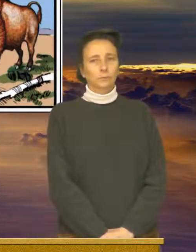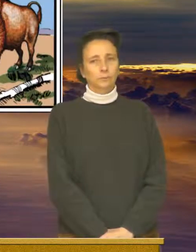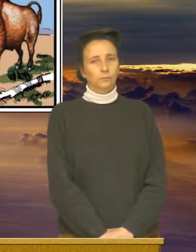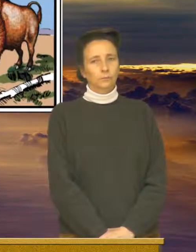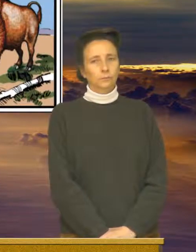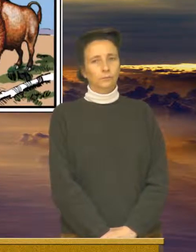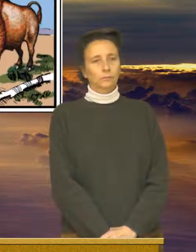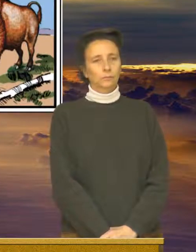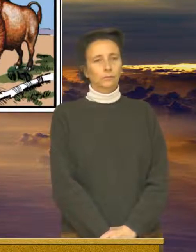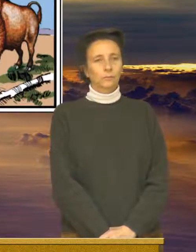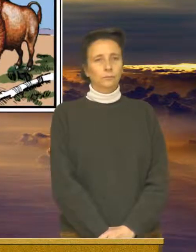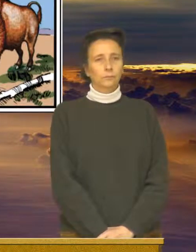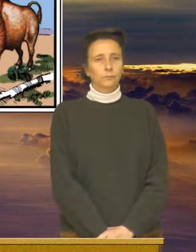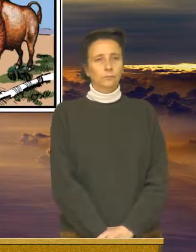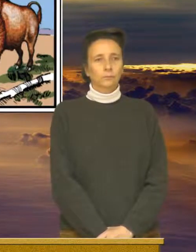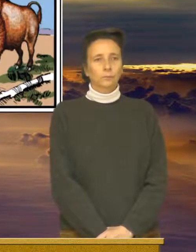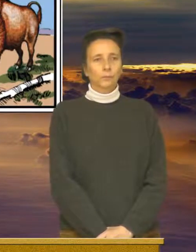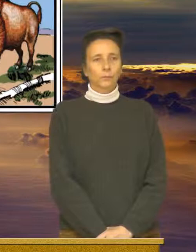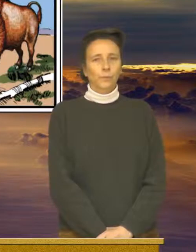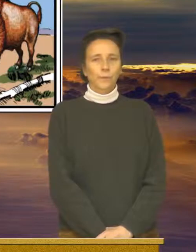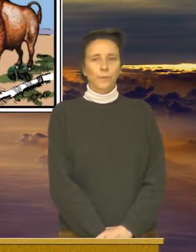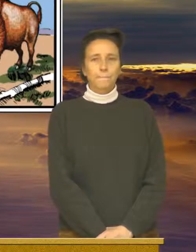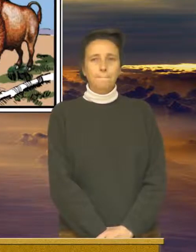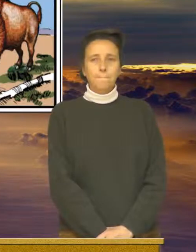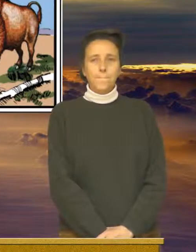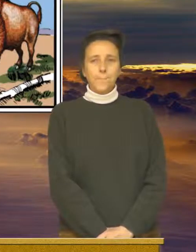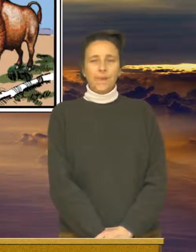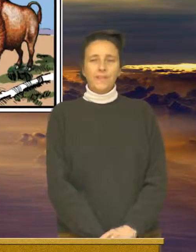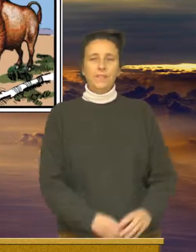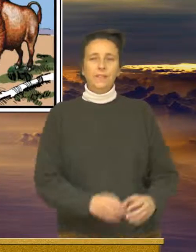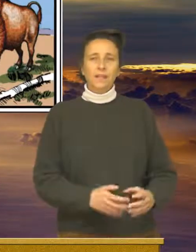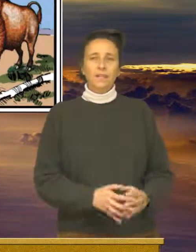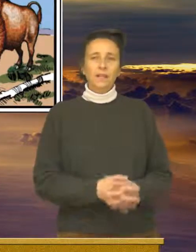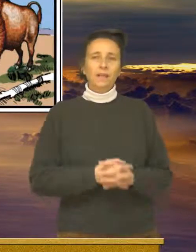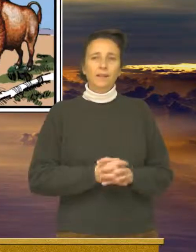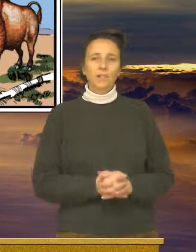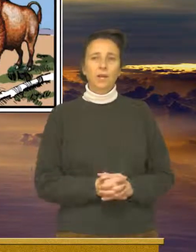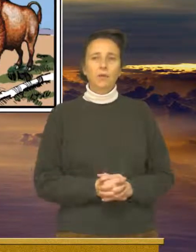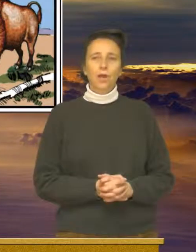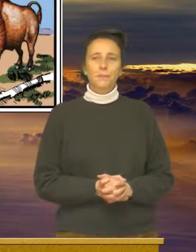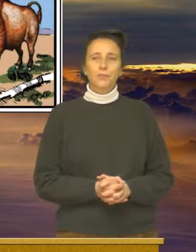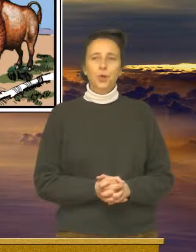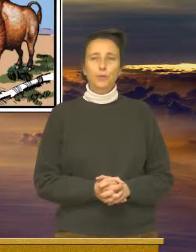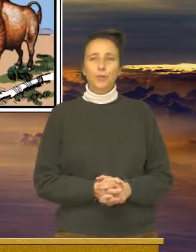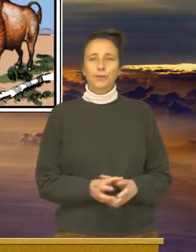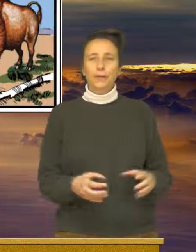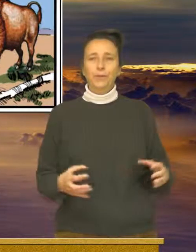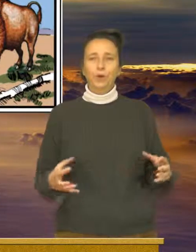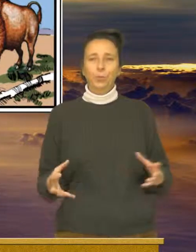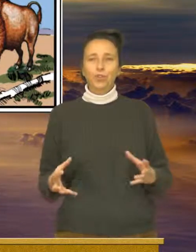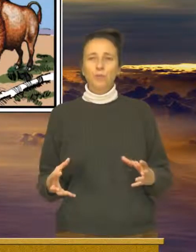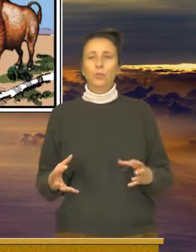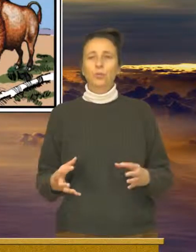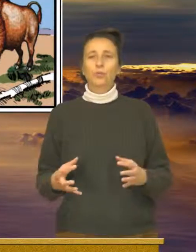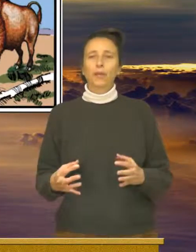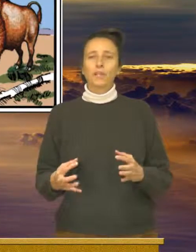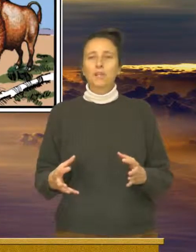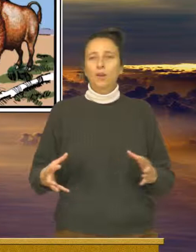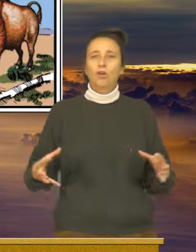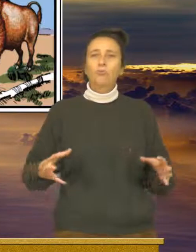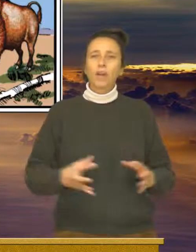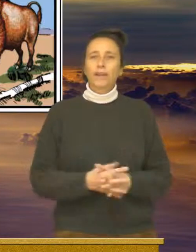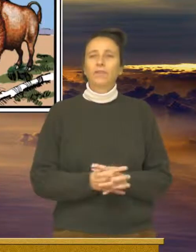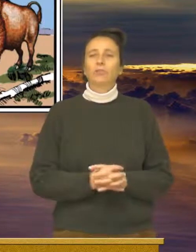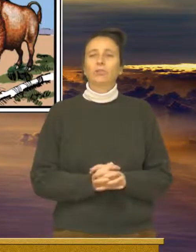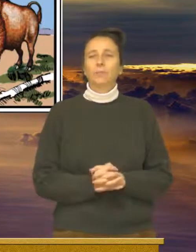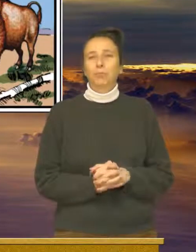inactivos los hijos de Dios ante este cambio? Es interesante que hasta ahora hemos observado cómo se produce